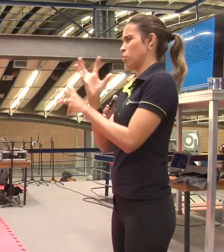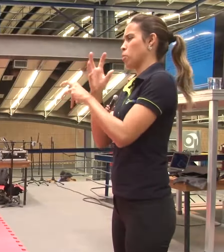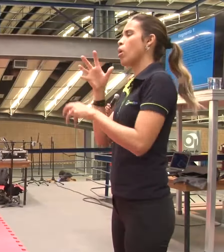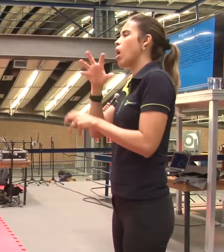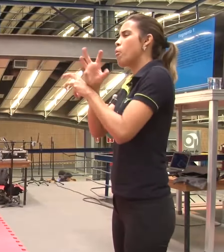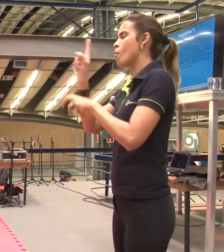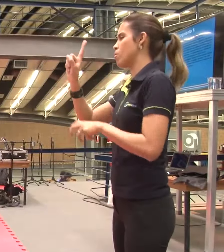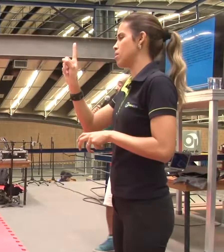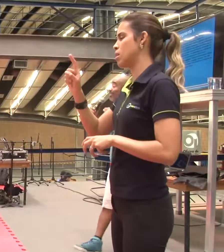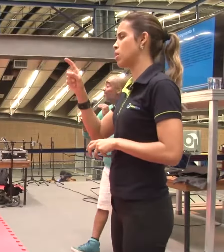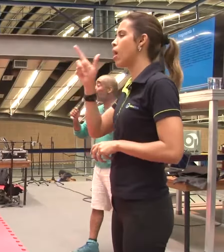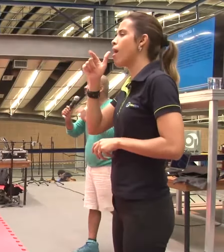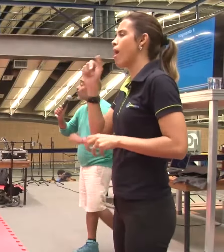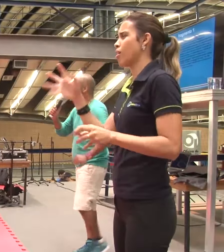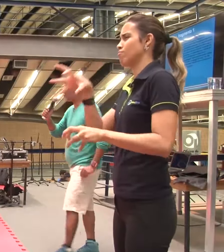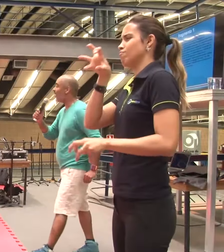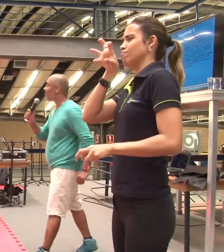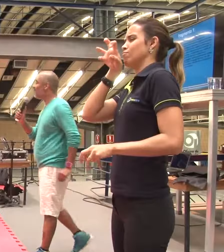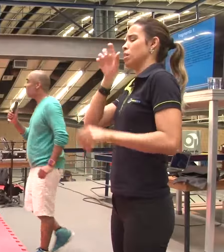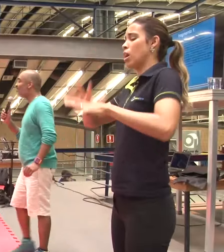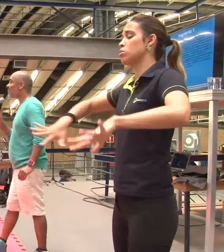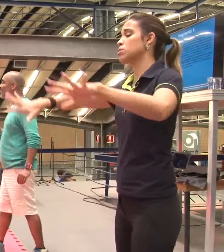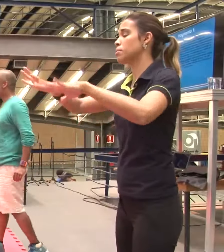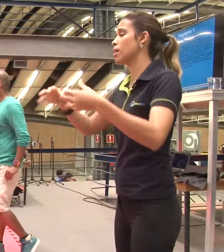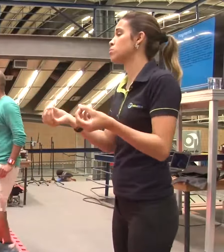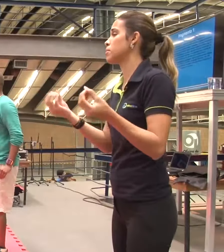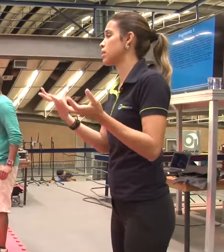portanto, aquele espaço tem condições para quê?